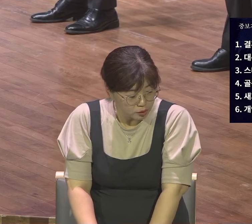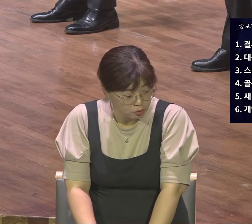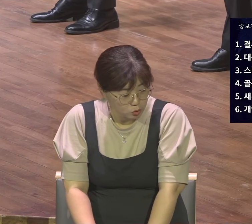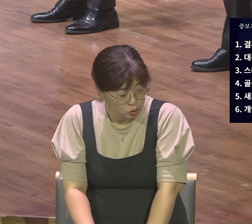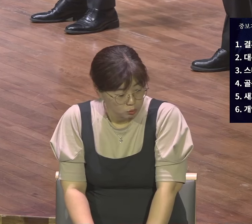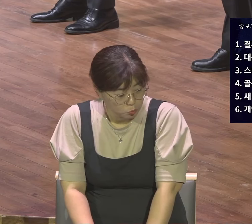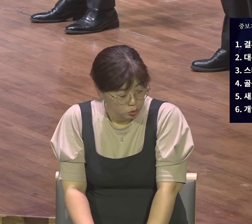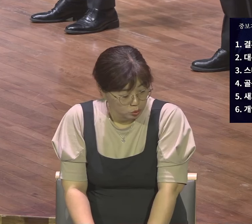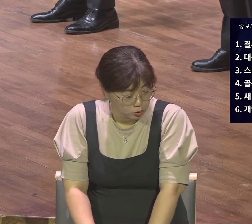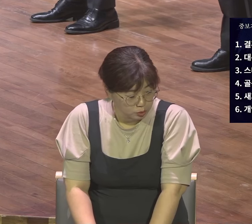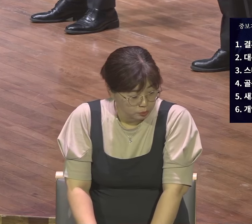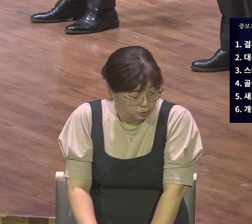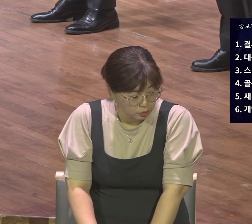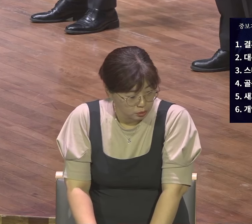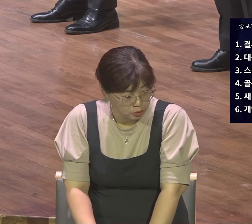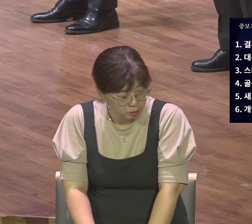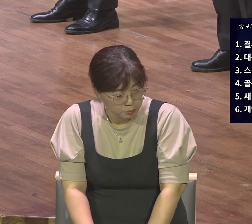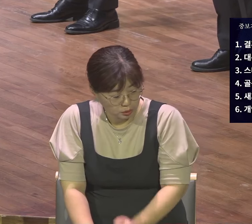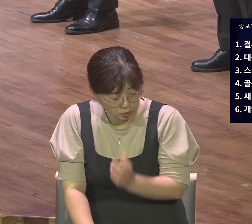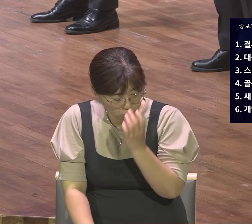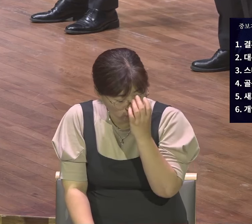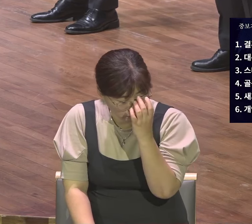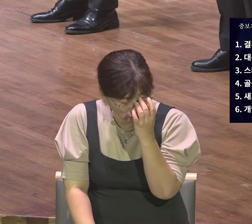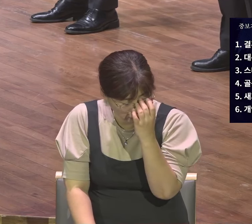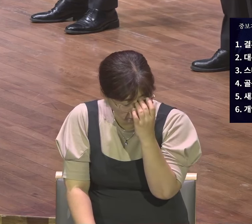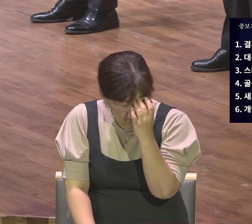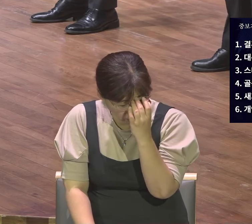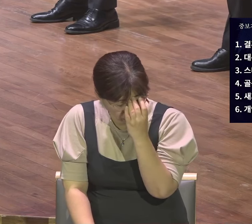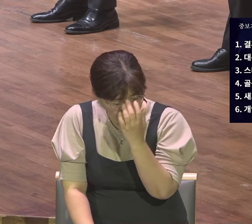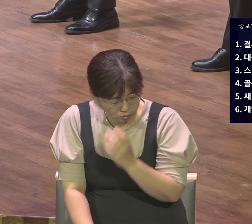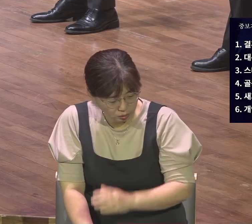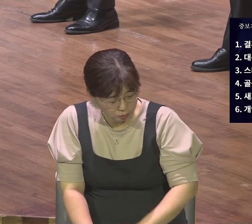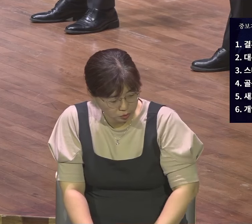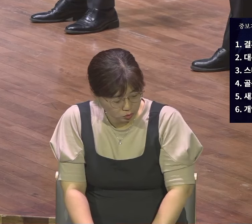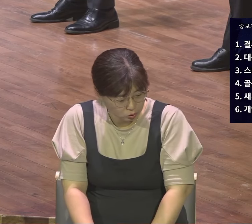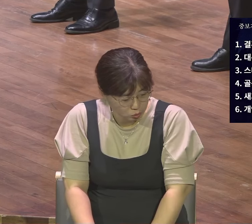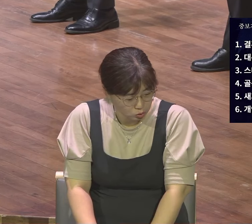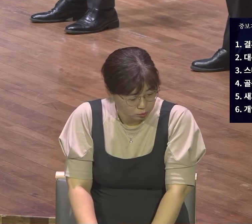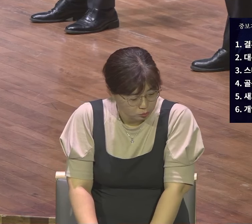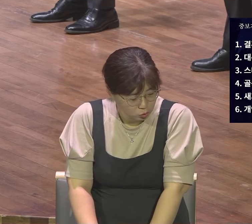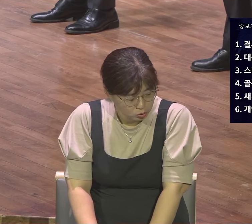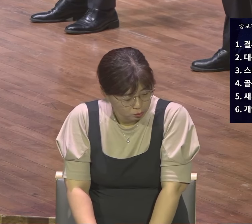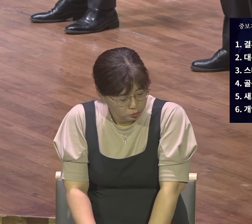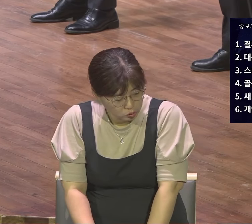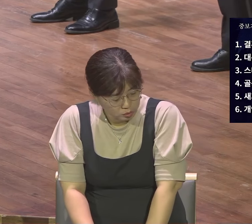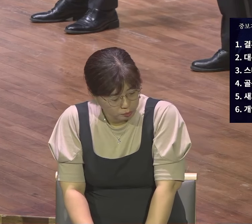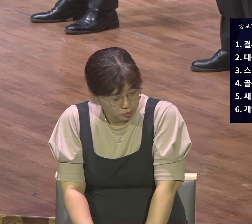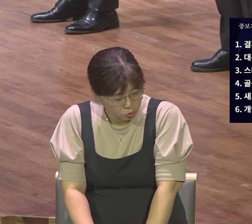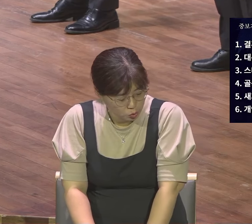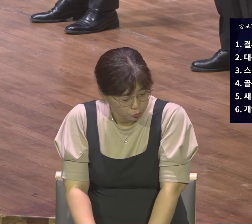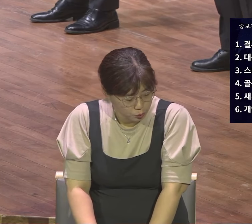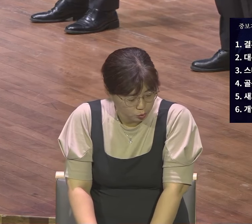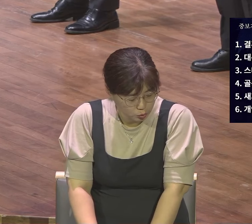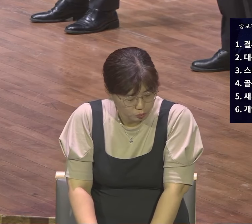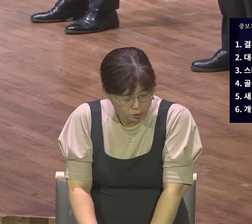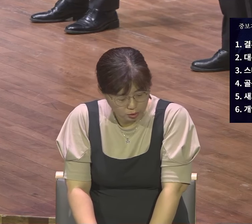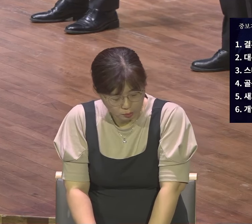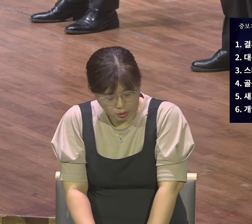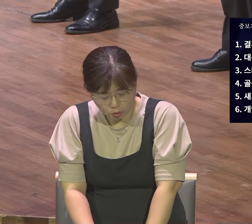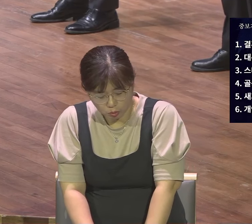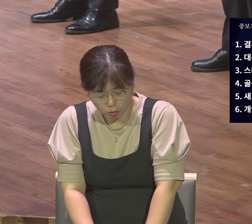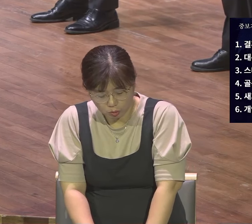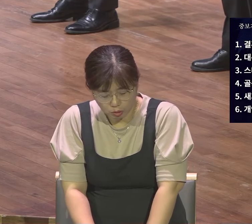팀구 속에 문화교실 팀구 속에 59대 현장 다락방의 문들이 열리며 생명운동이 일어나게